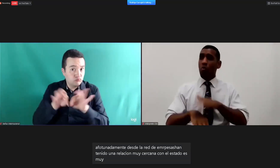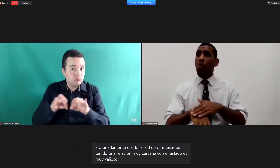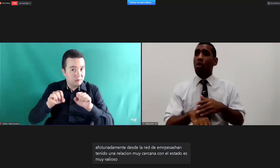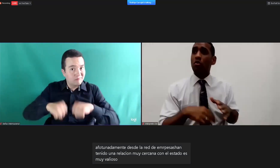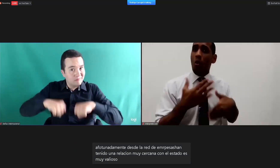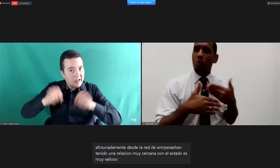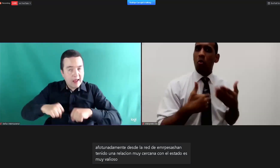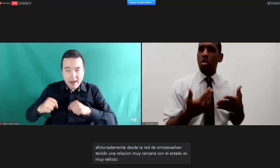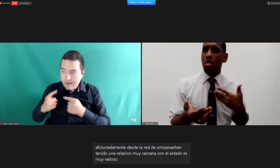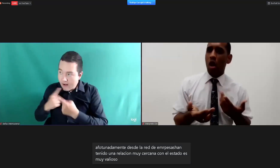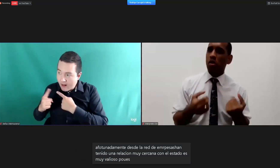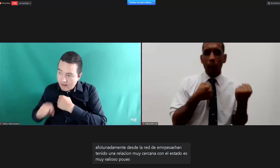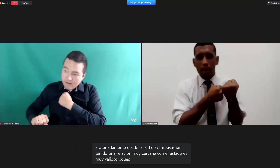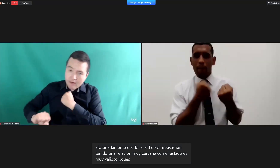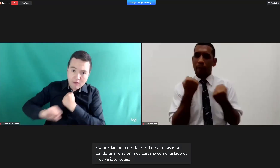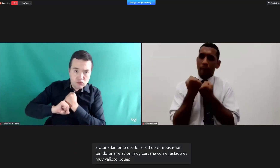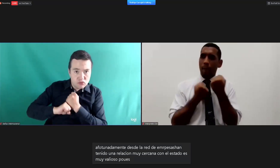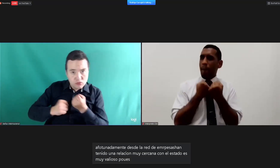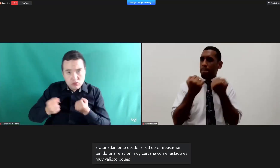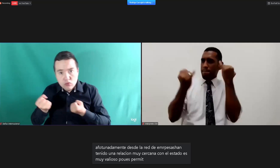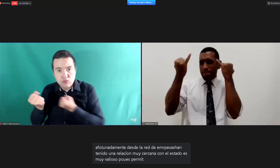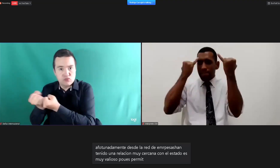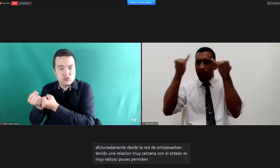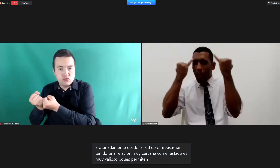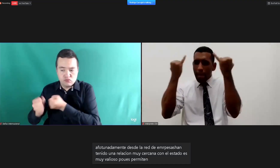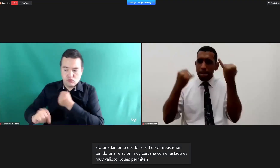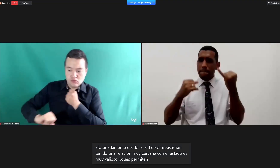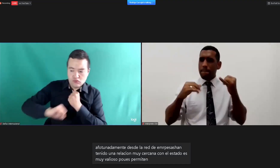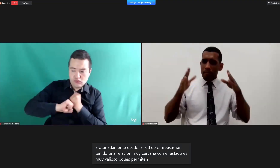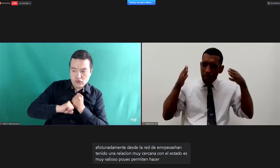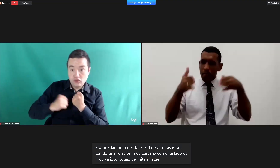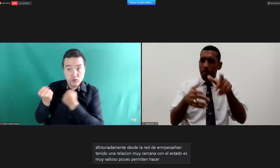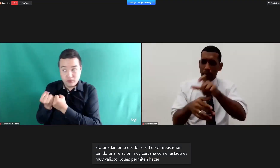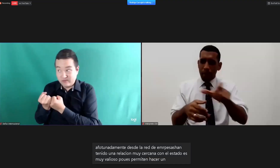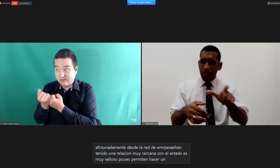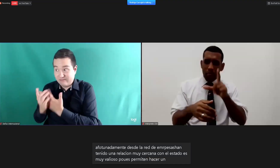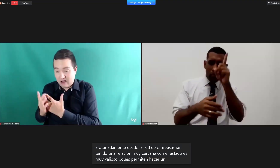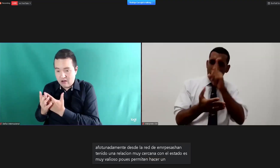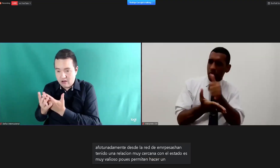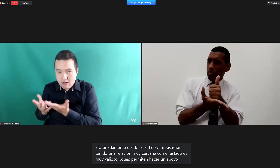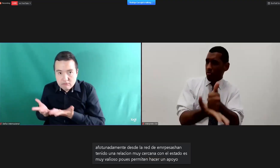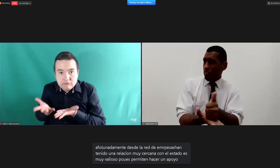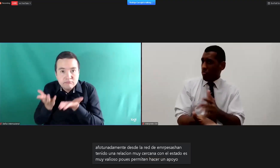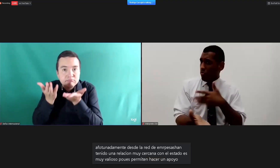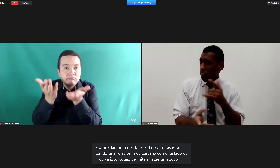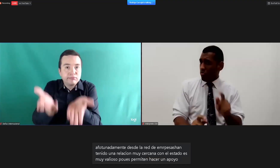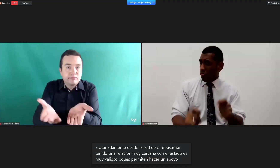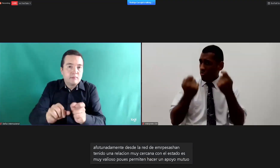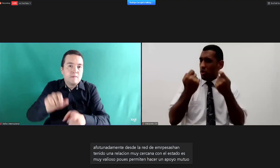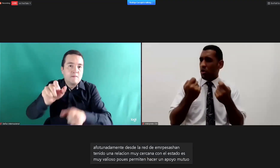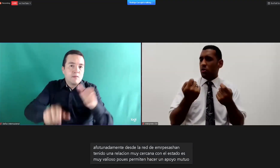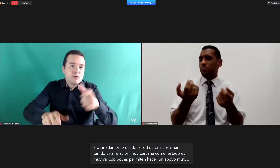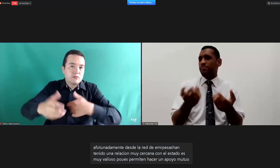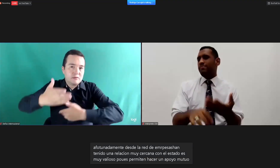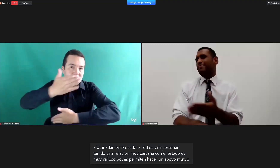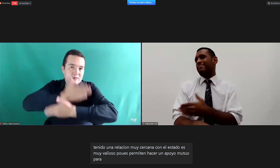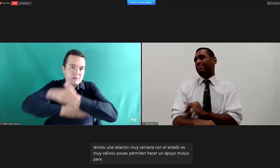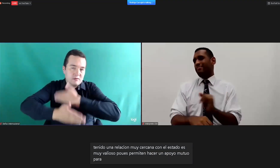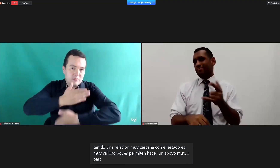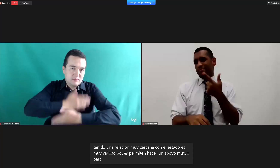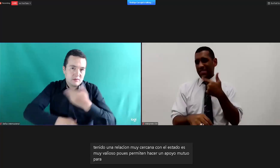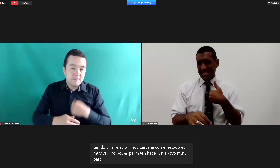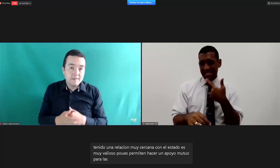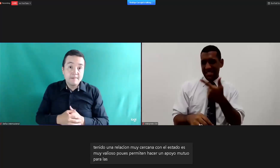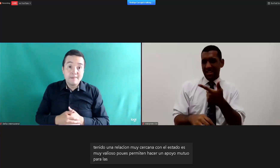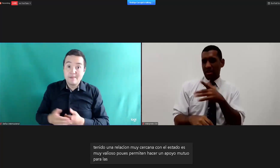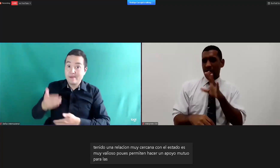apoyo mutuo que puedan ser dirigidos hacia las personas con discapacidad. Como ya lo dije, yo creo que una de las cosas más importantes sin duda